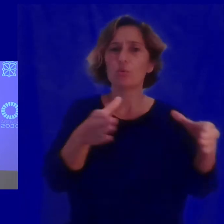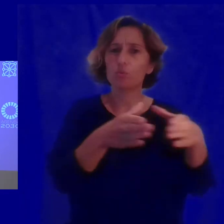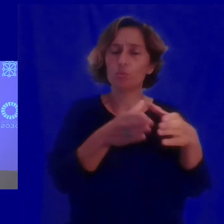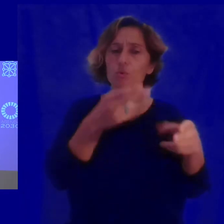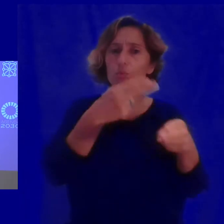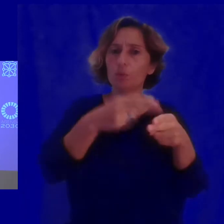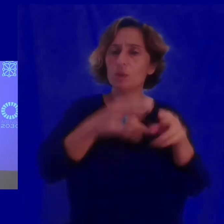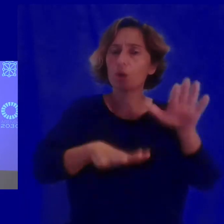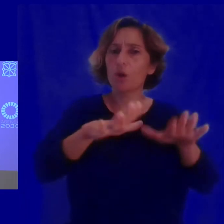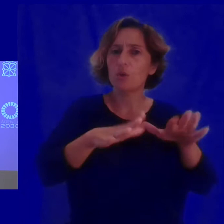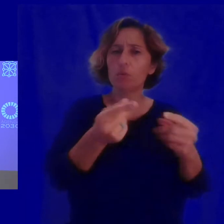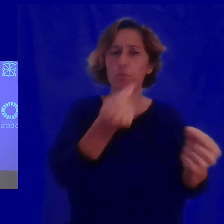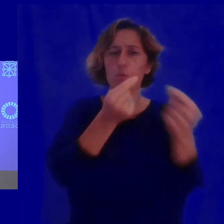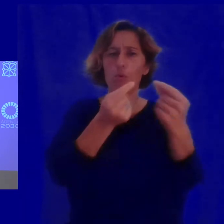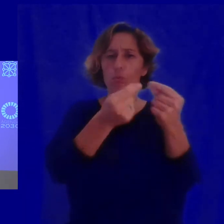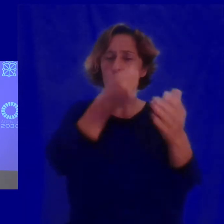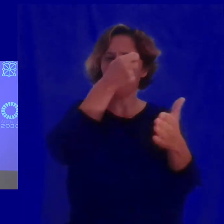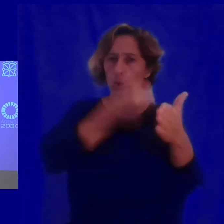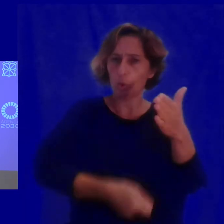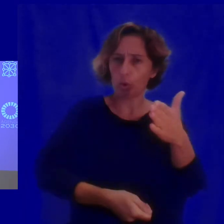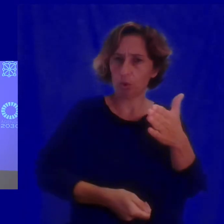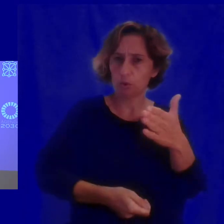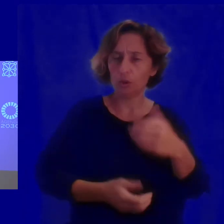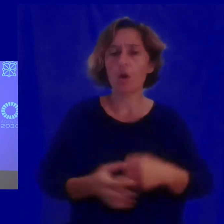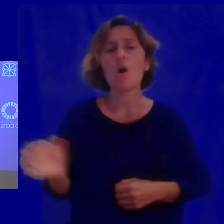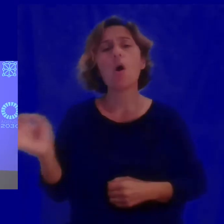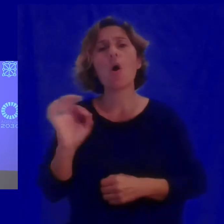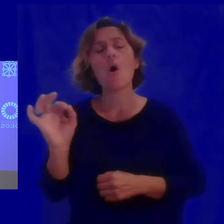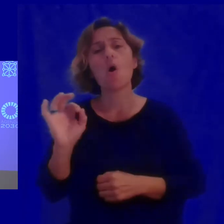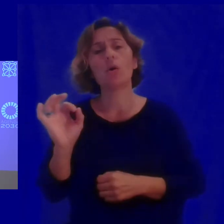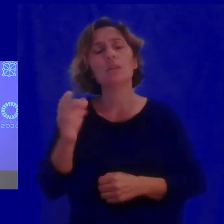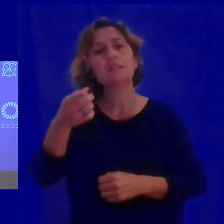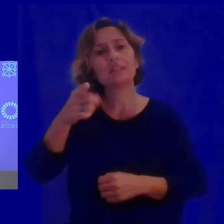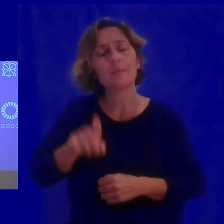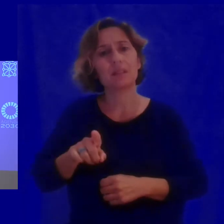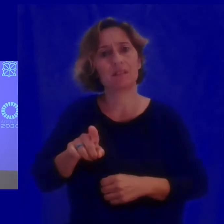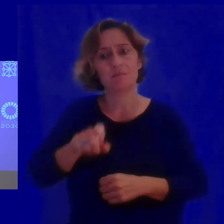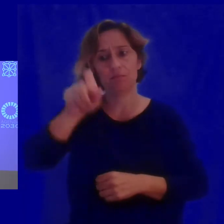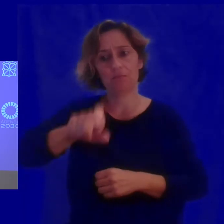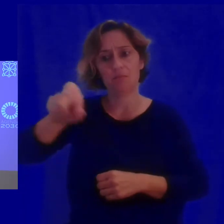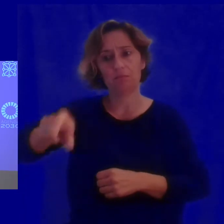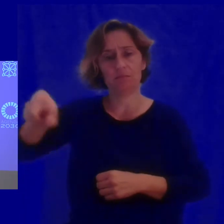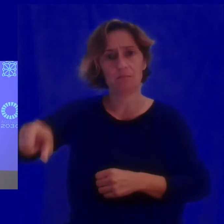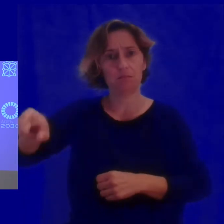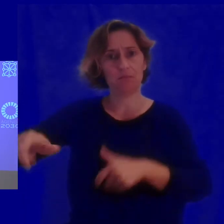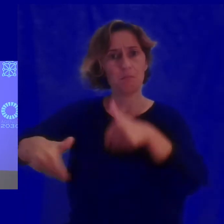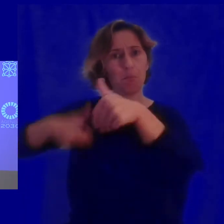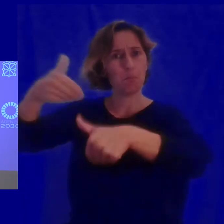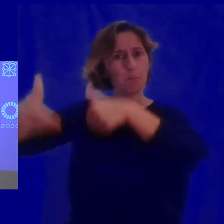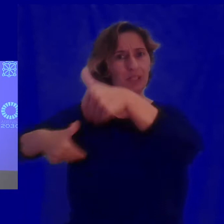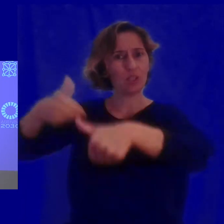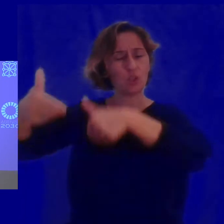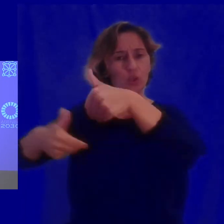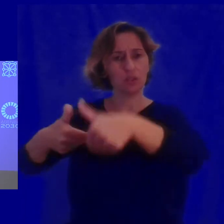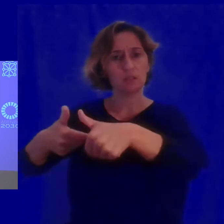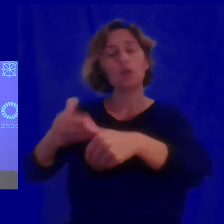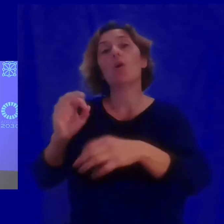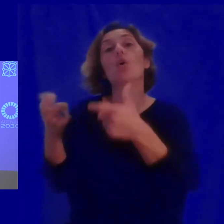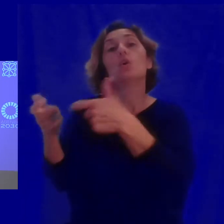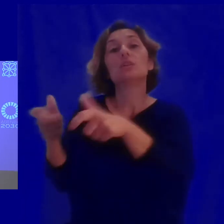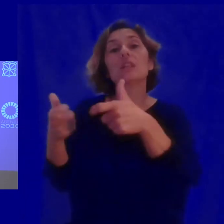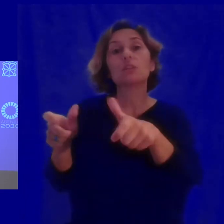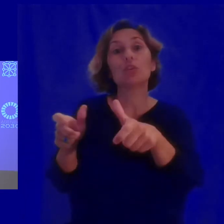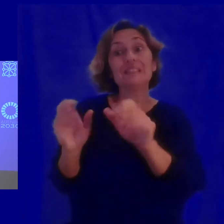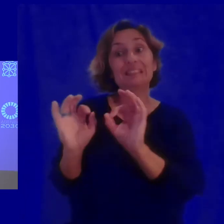alguna formación con estos datos o dando vía libre a muchas peticiones de la población en general y de diferentes sectores